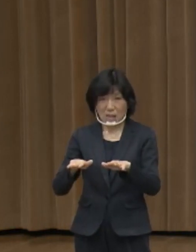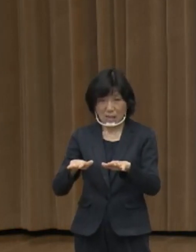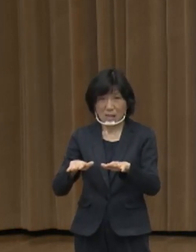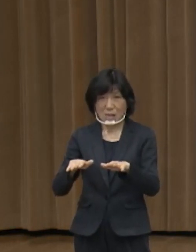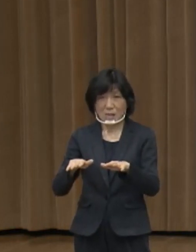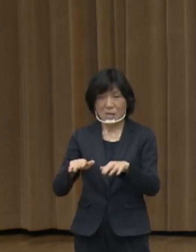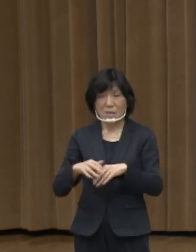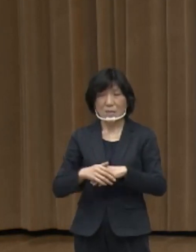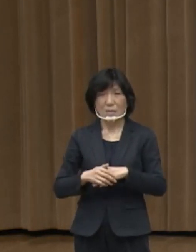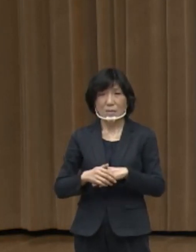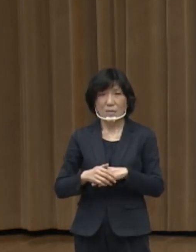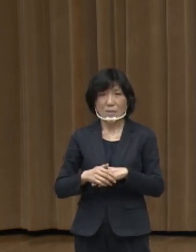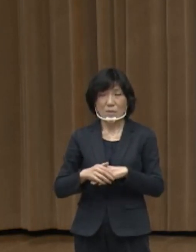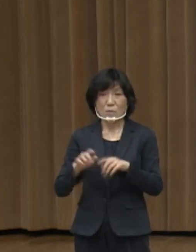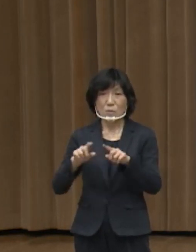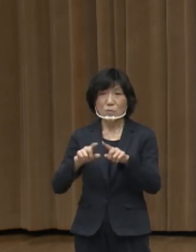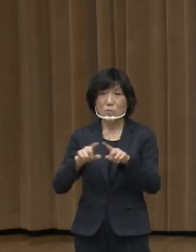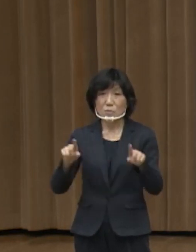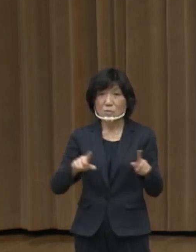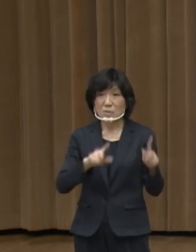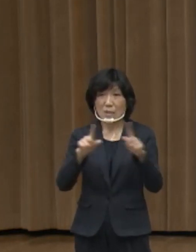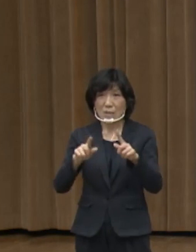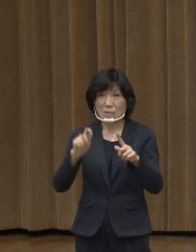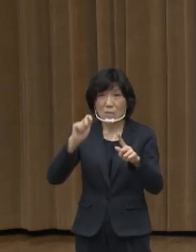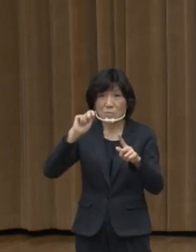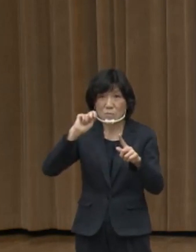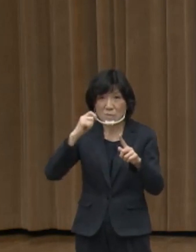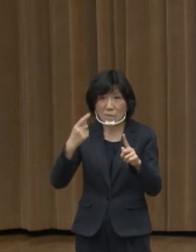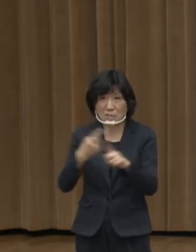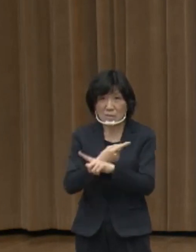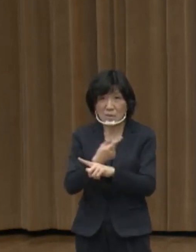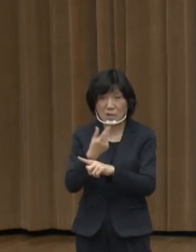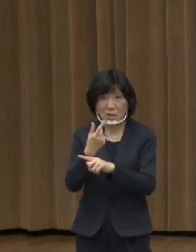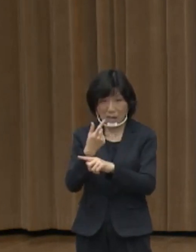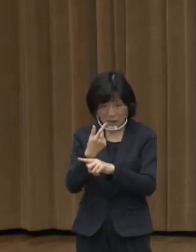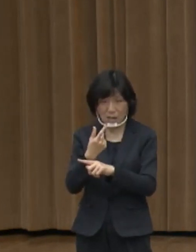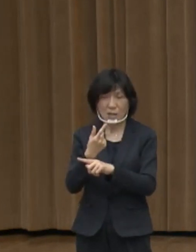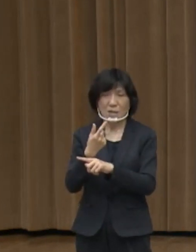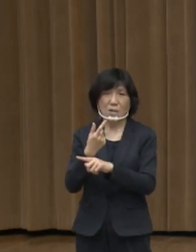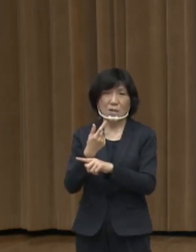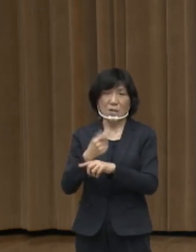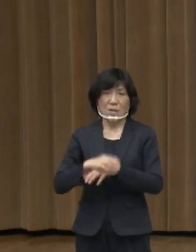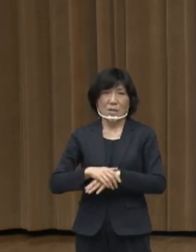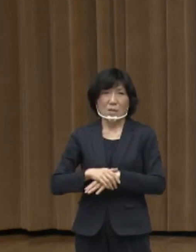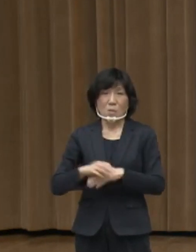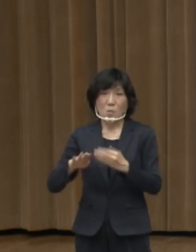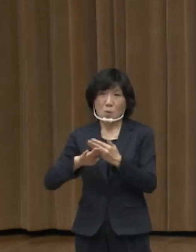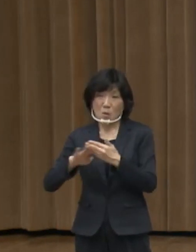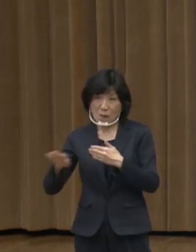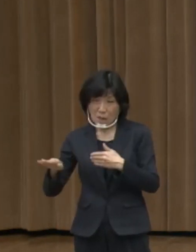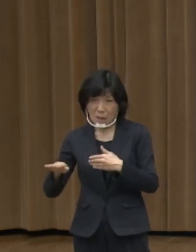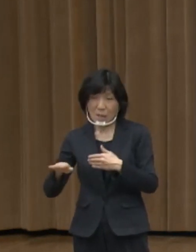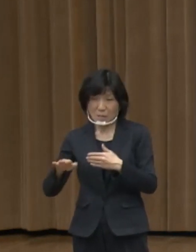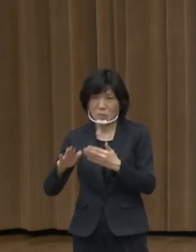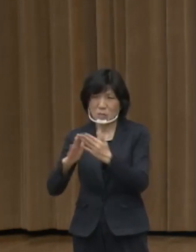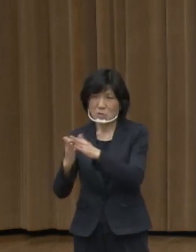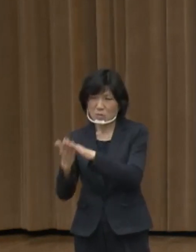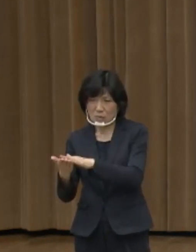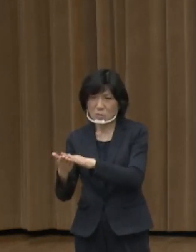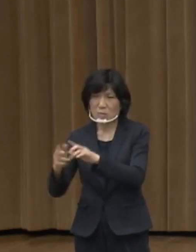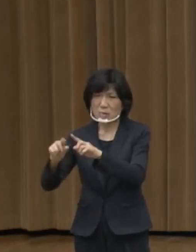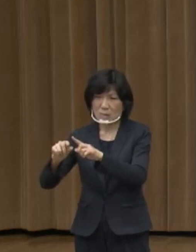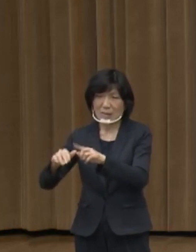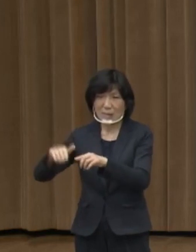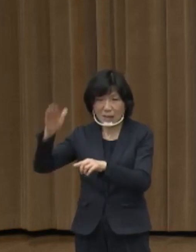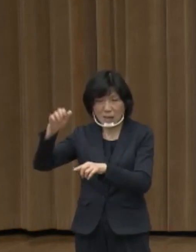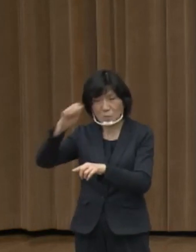ことに通常の生活ができなくなったという経験を持っていて他にももっと致死率が高い病気はありますがやはり